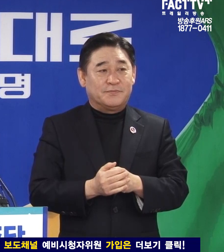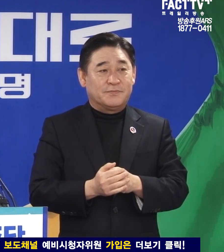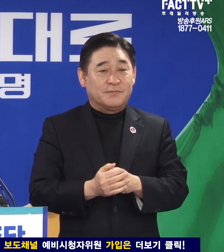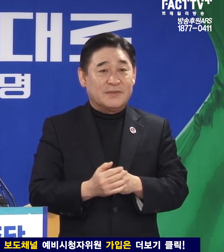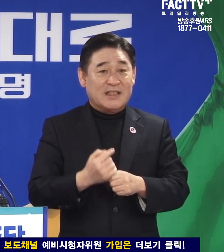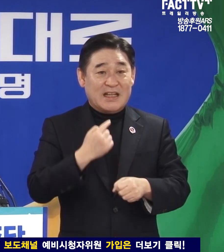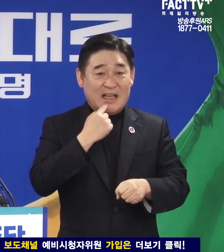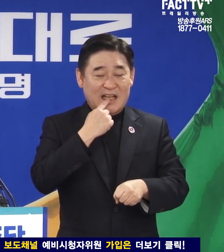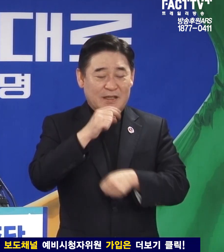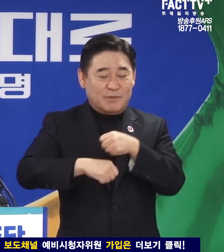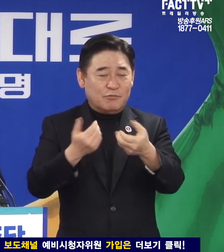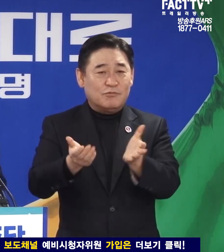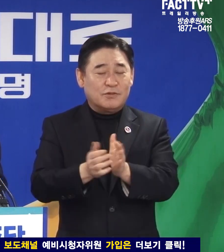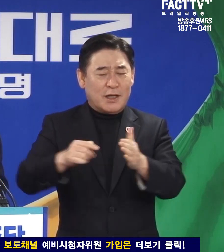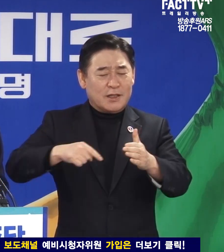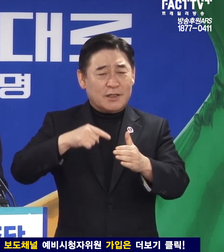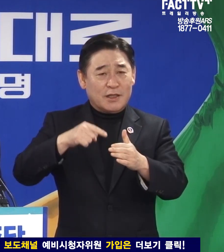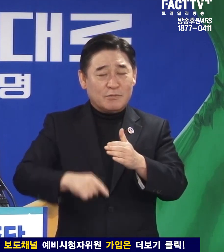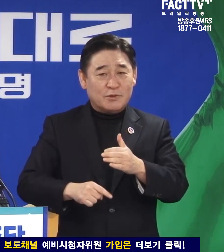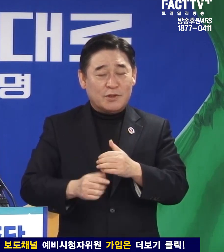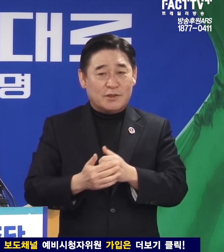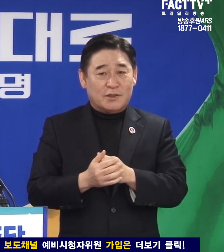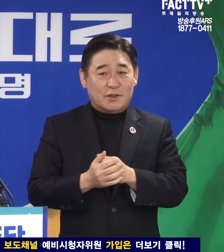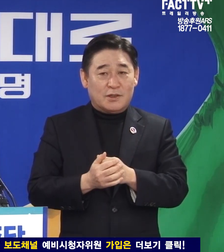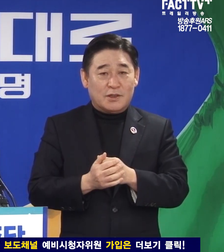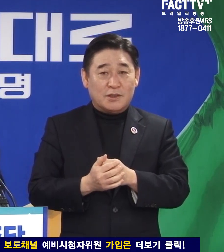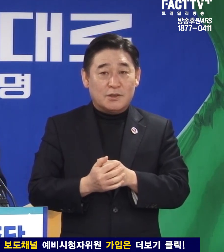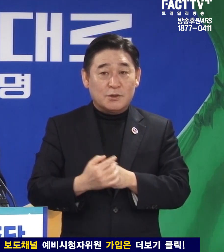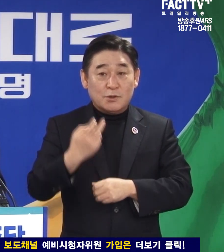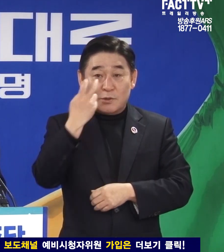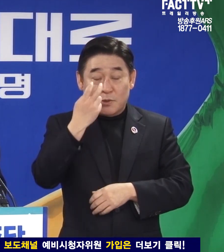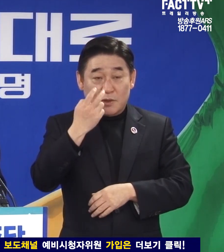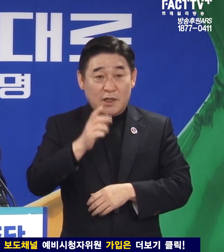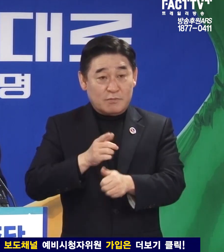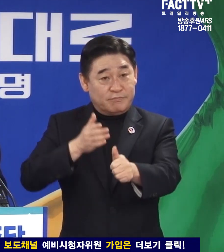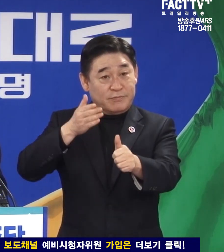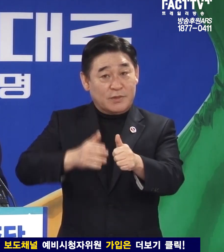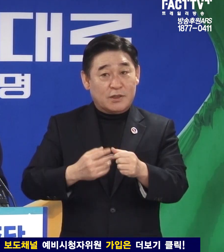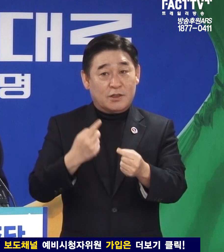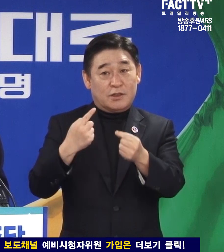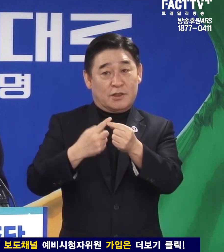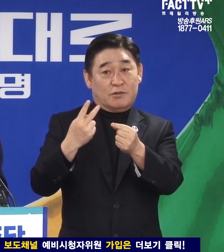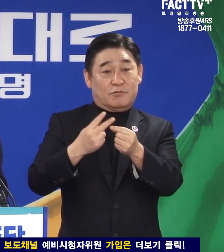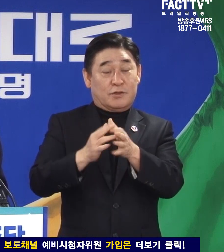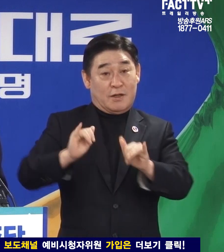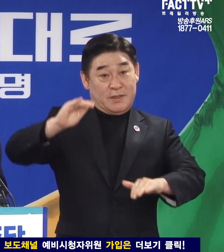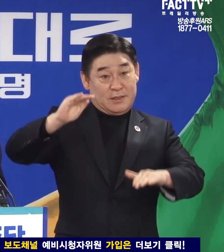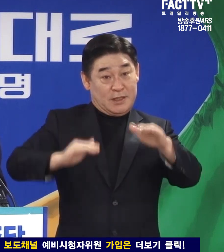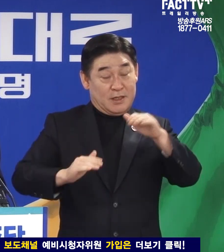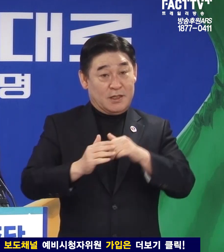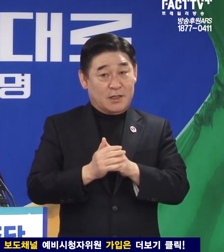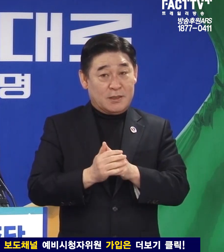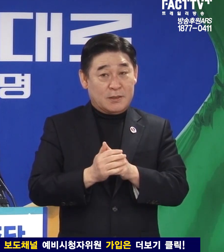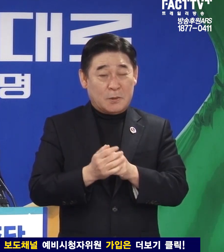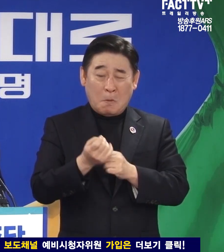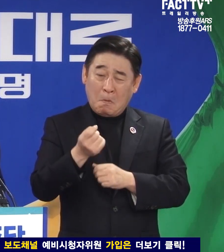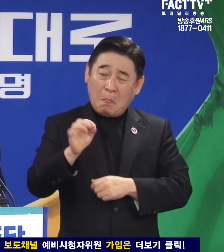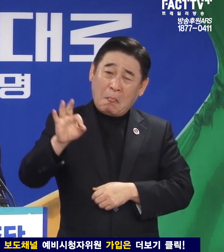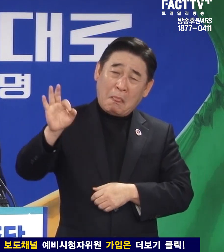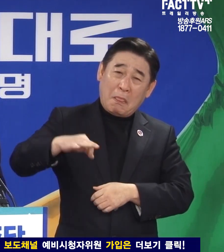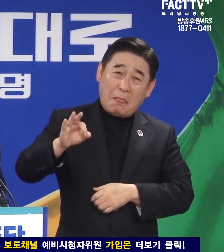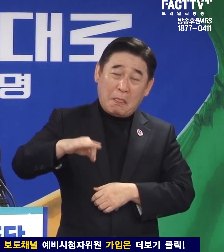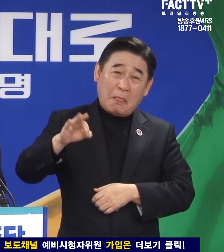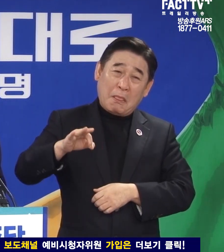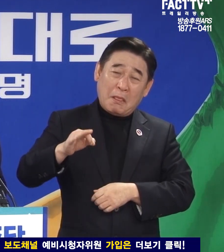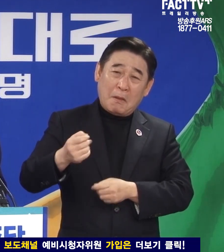당 내부에서 외부 여론조사 기관에 의뢰한 여론조사에서도 두 후보의 격차가 아주 미미할 정도로